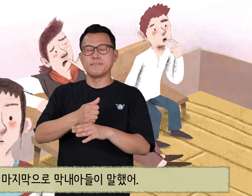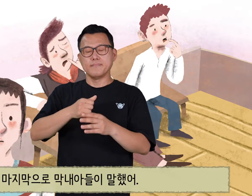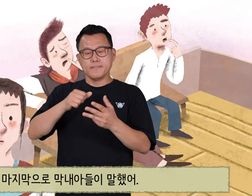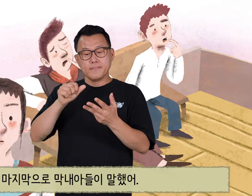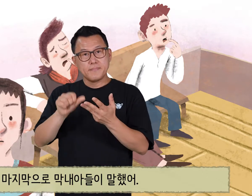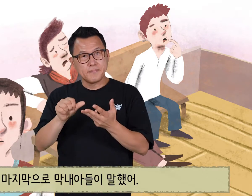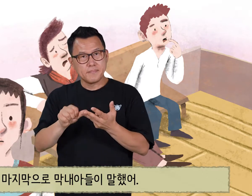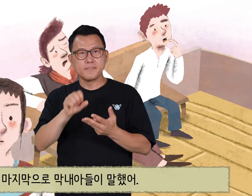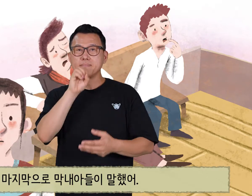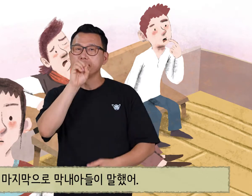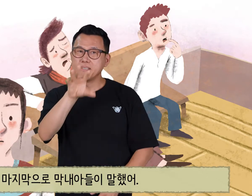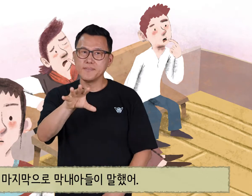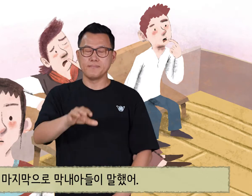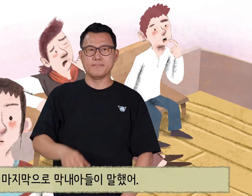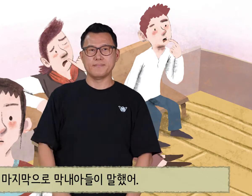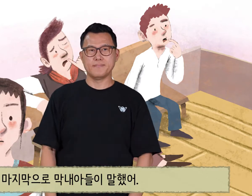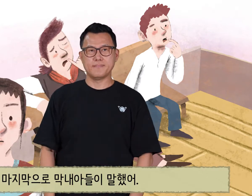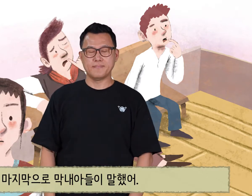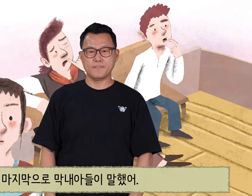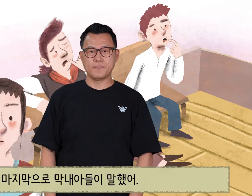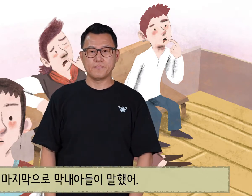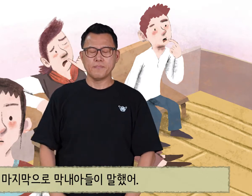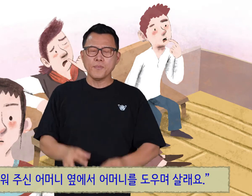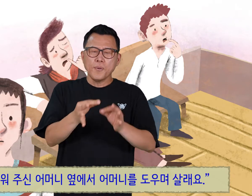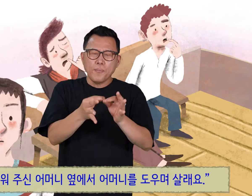마지막으로 막내 아들이 말했어.